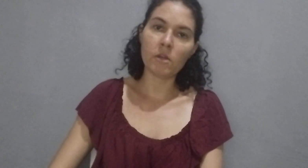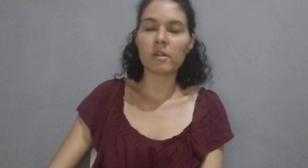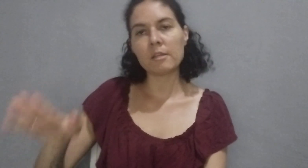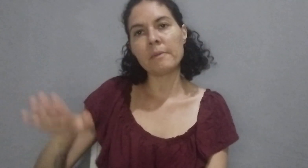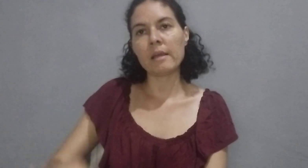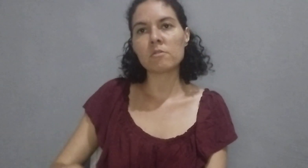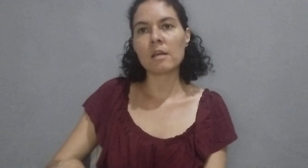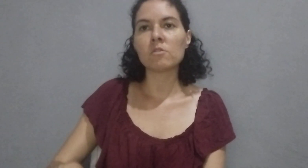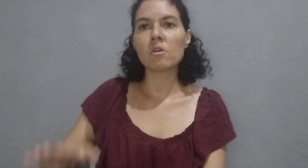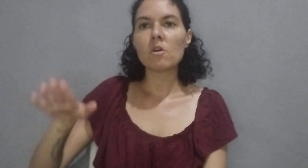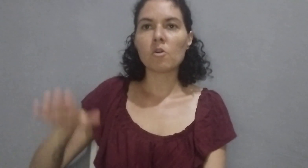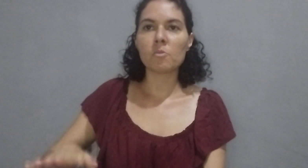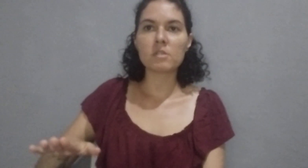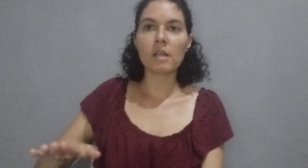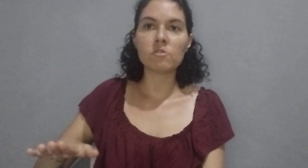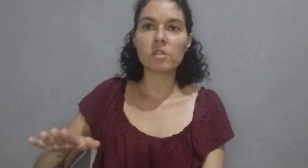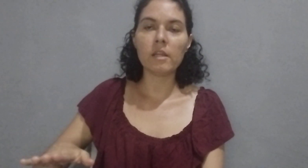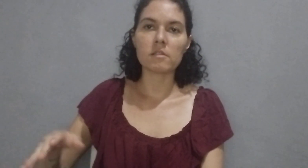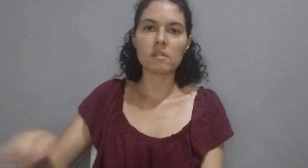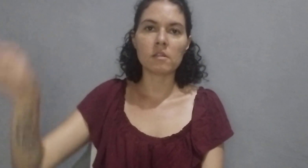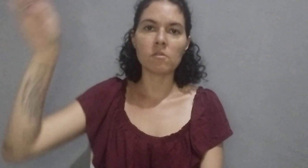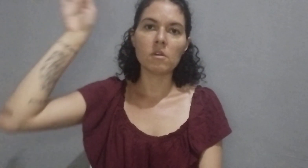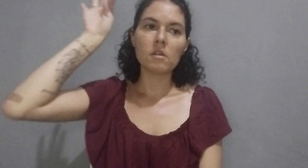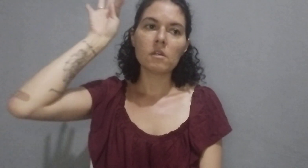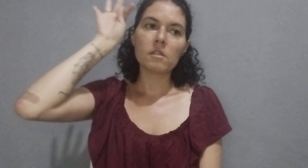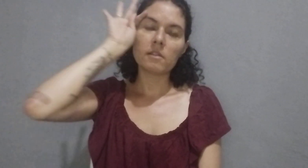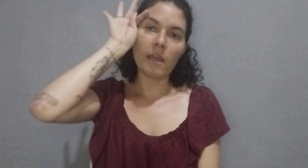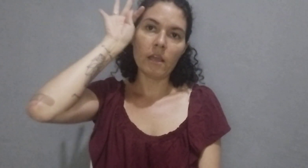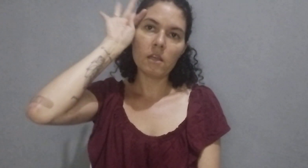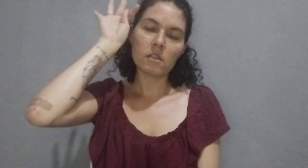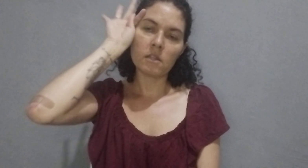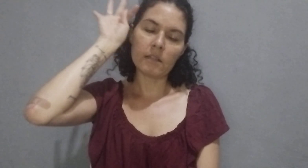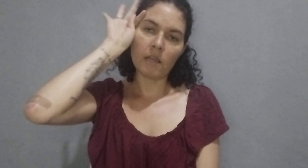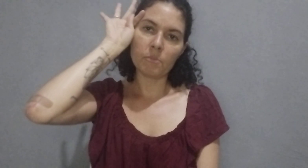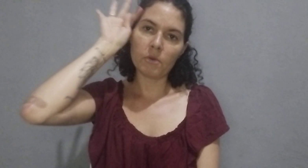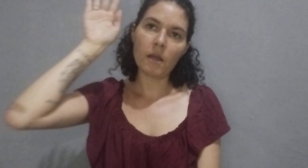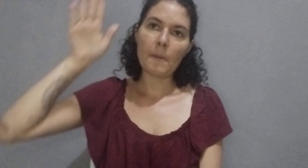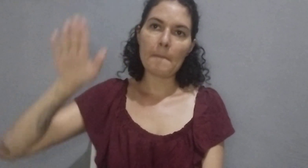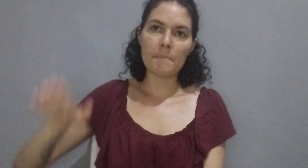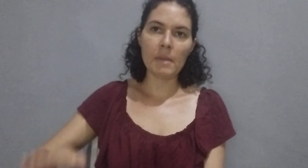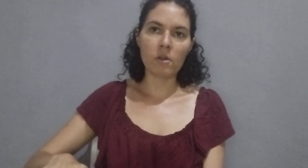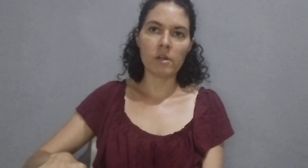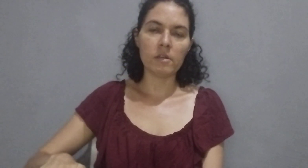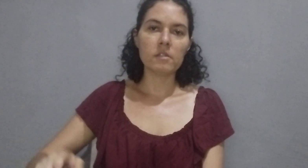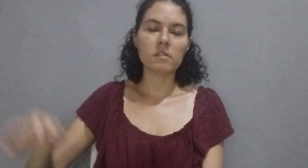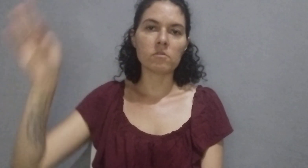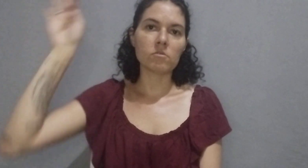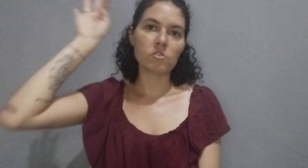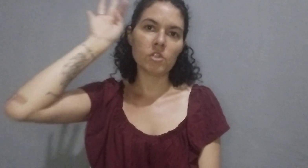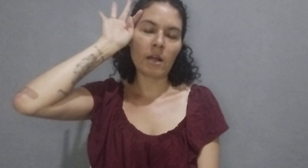menor, que também é usado como sinal de criança. Então, T na têmpora, menor. Então, Tiago